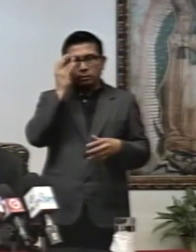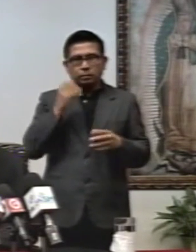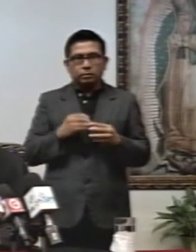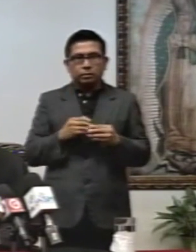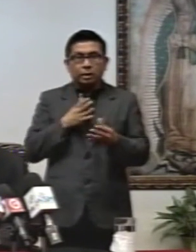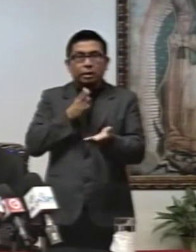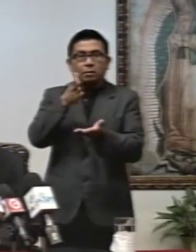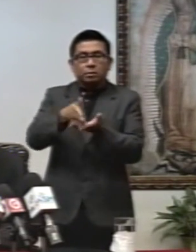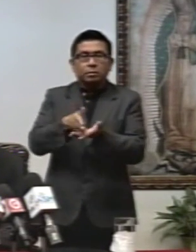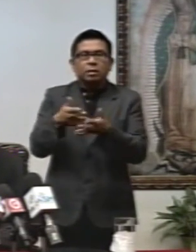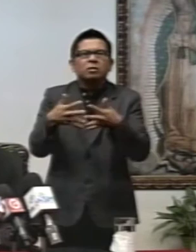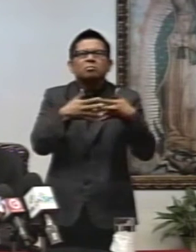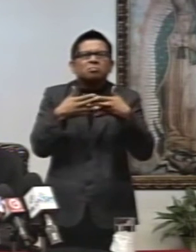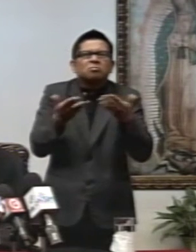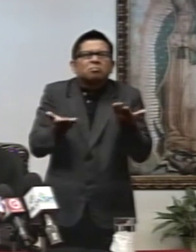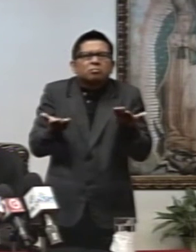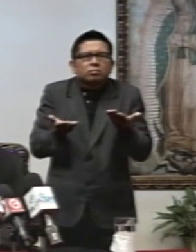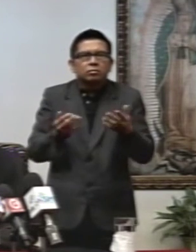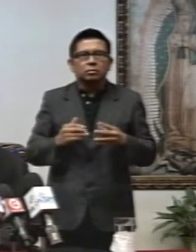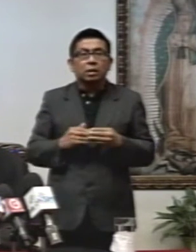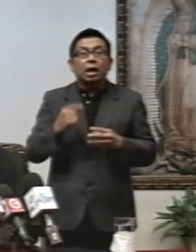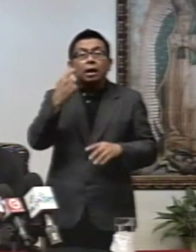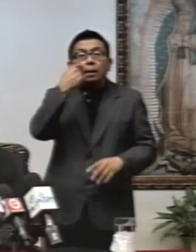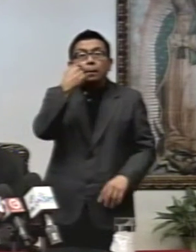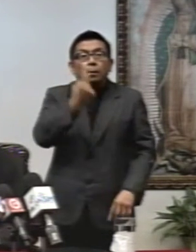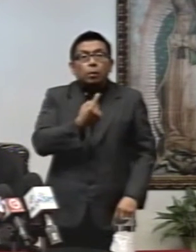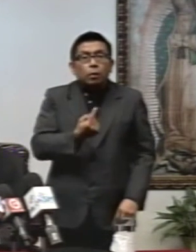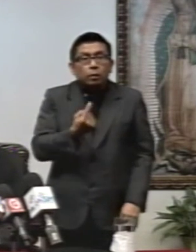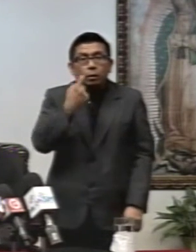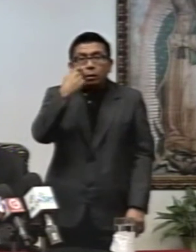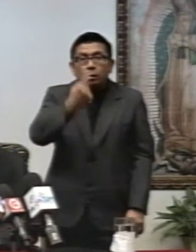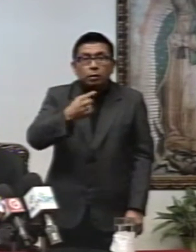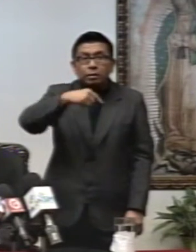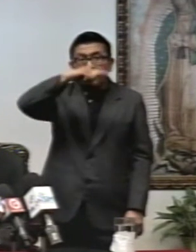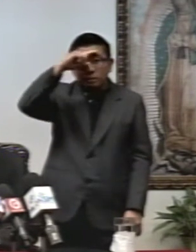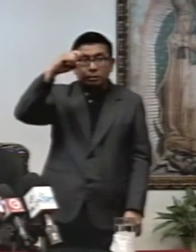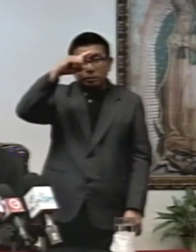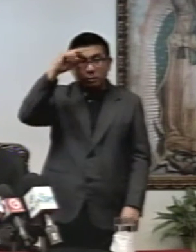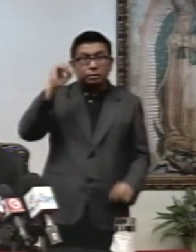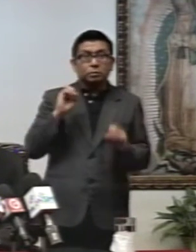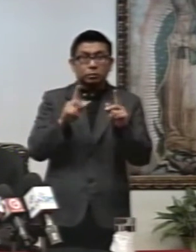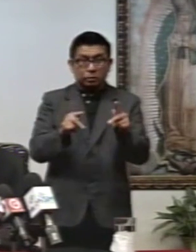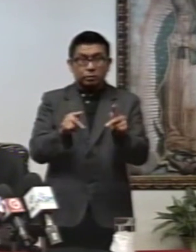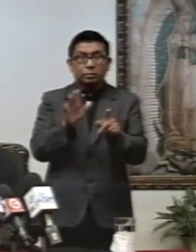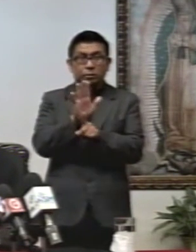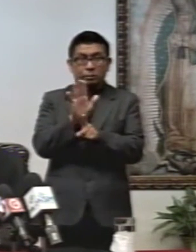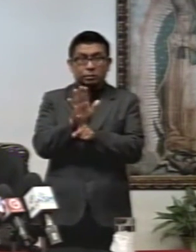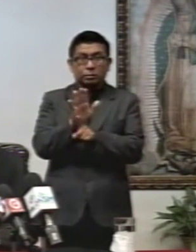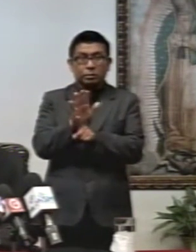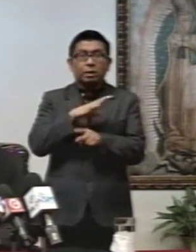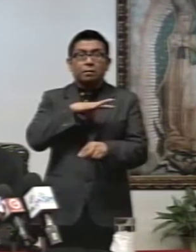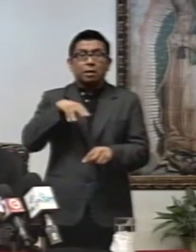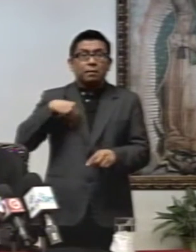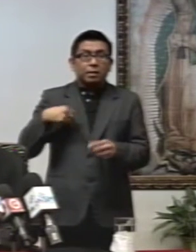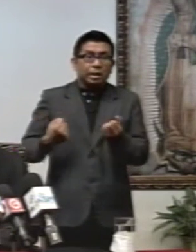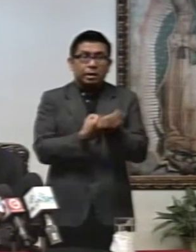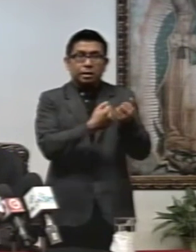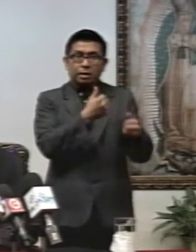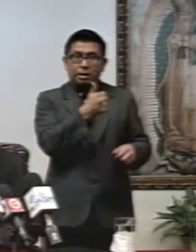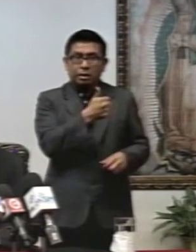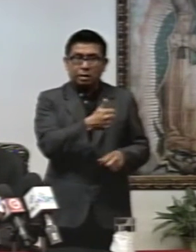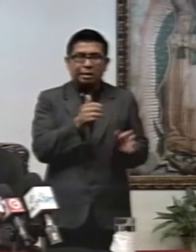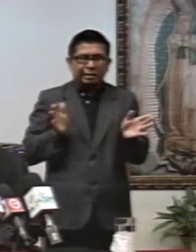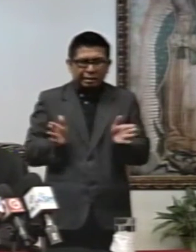van a Estados Unidos buscando el bien de su familia, haciendo un gran